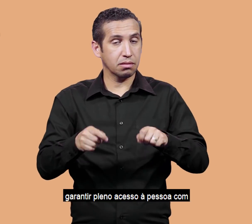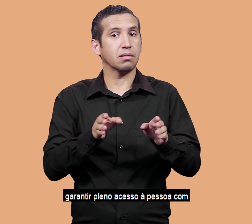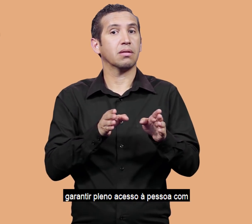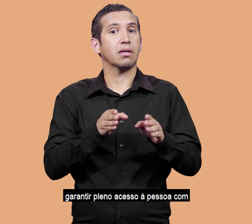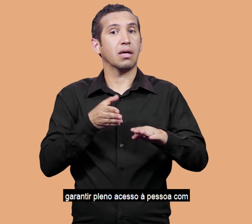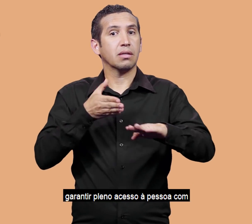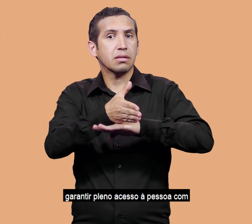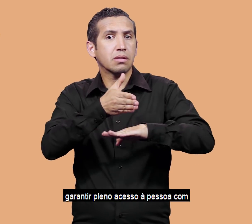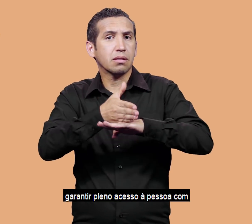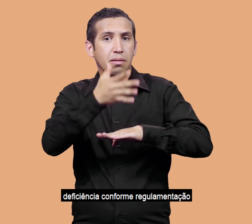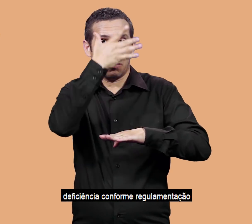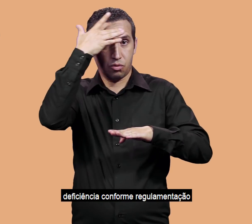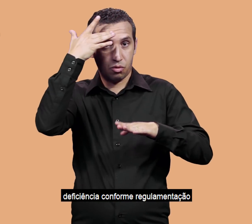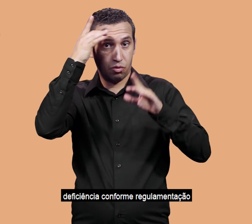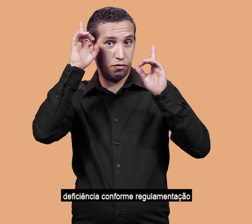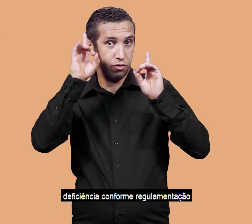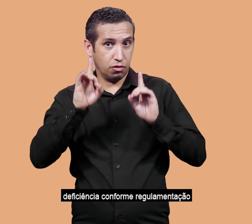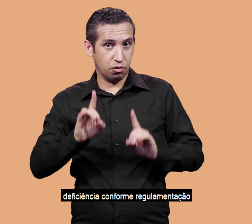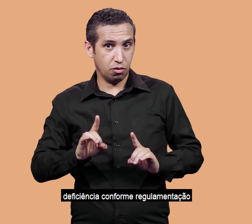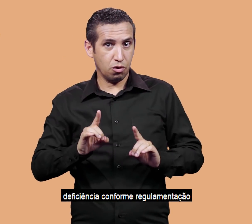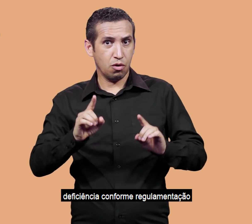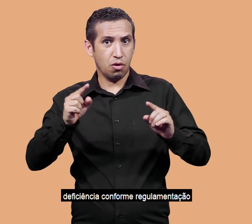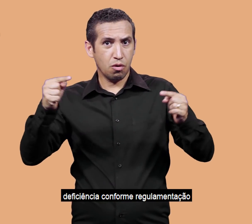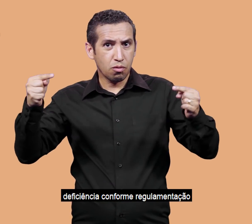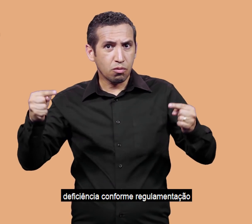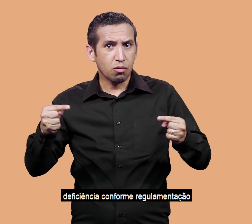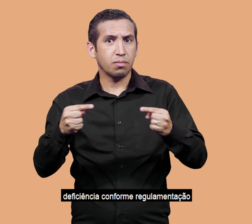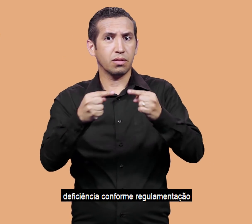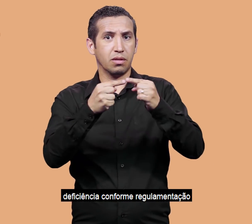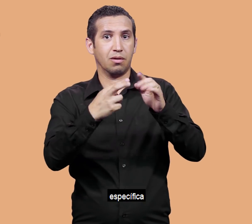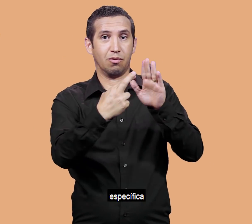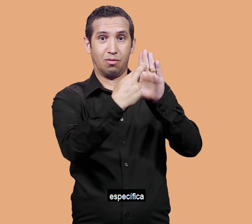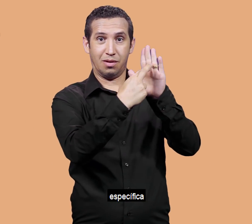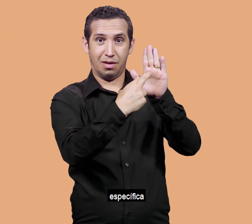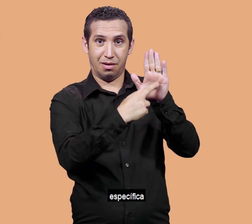à pessoa com deficiência conforme regulamentação específica